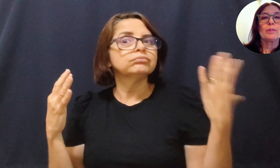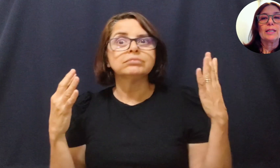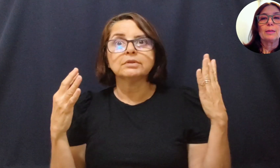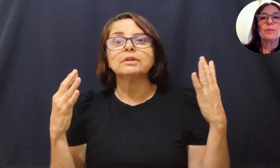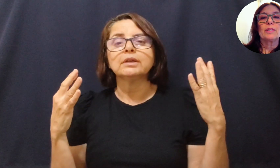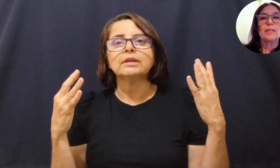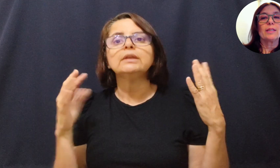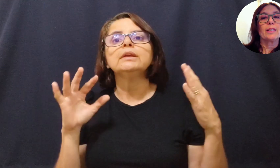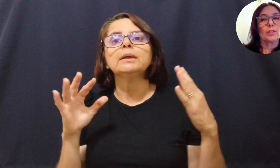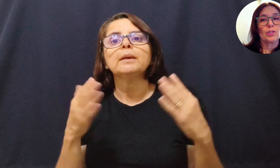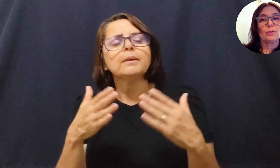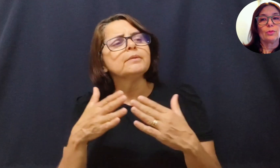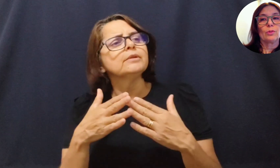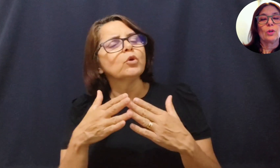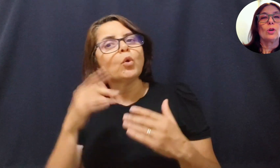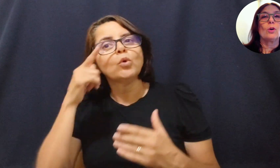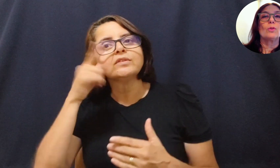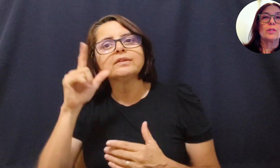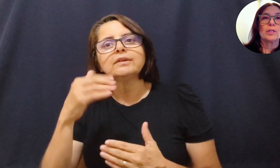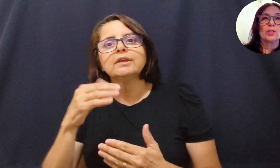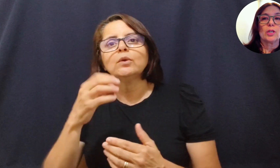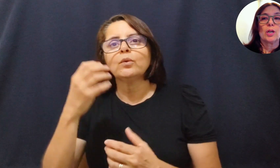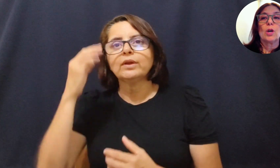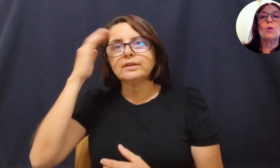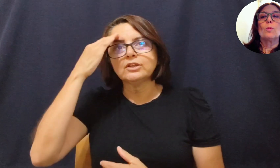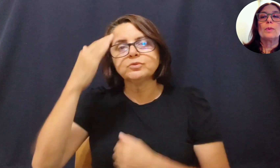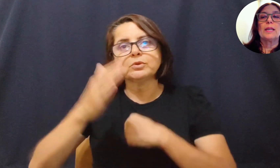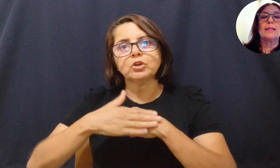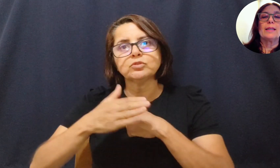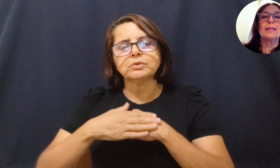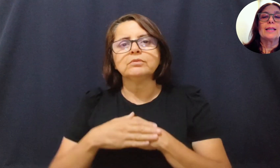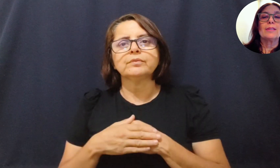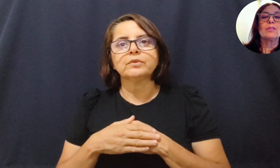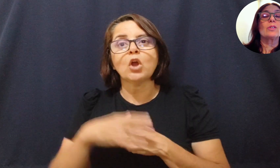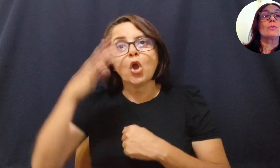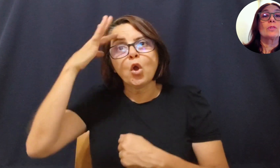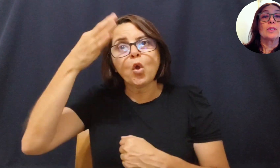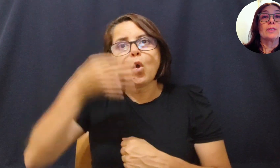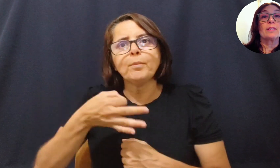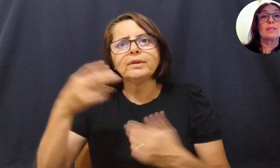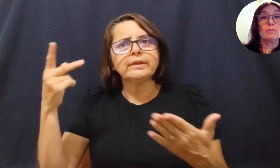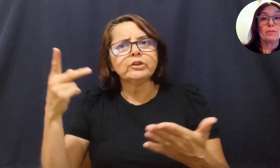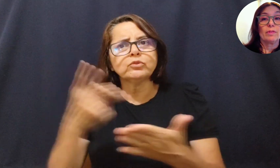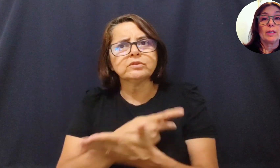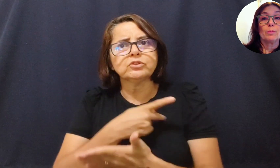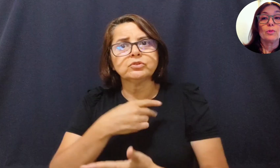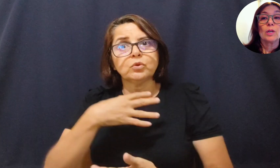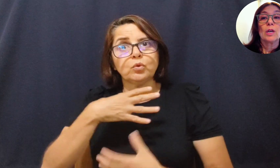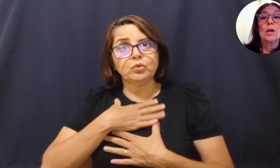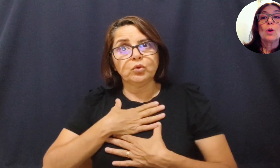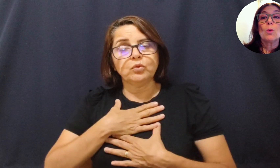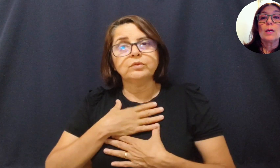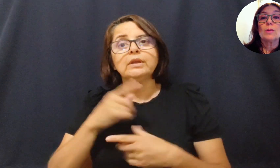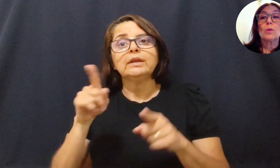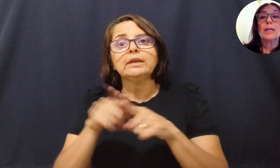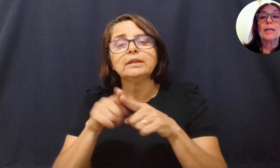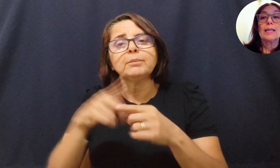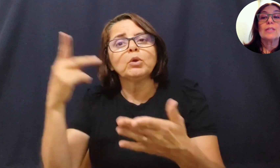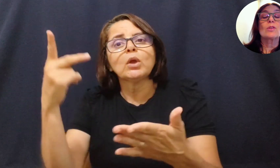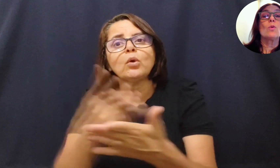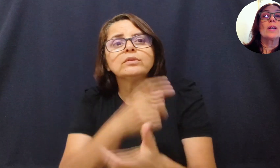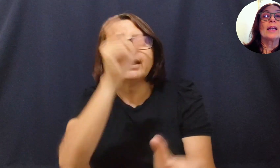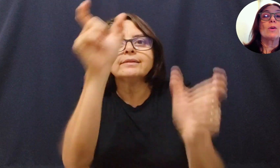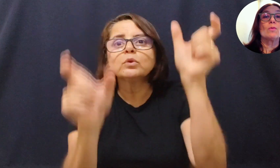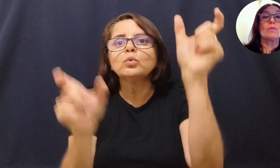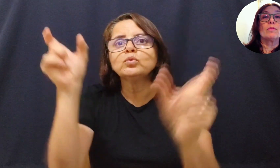também podermos ser entendidos. Ou seja, compreender tanto as circunstâncias que vivemos, quanto